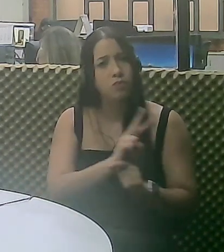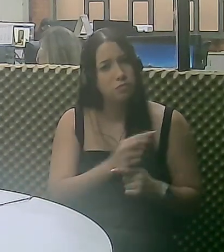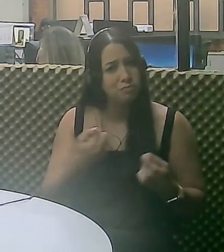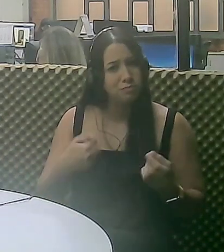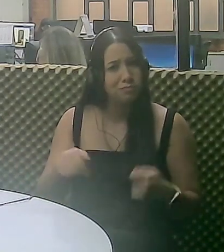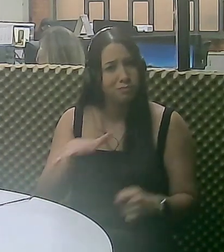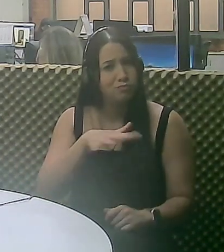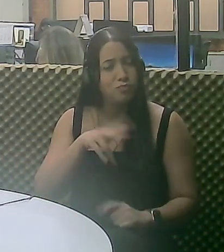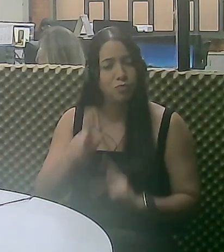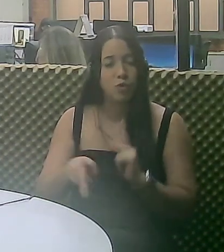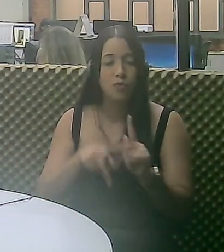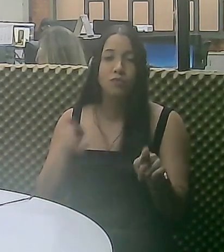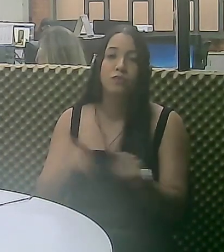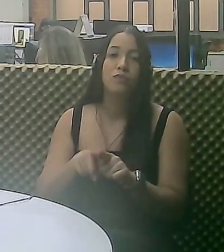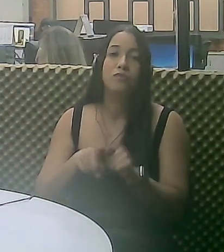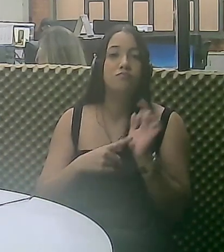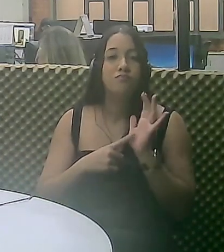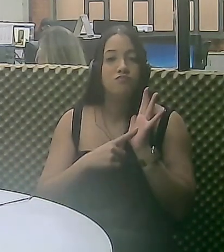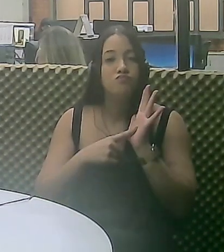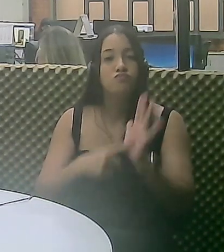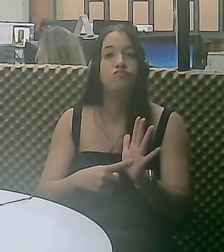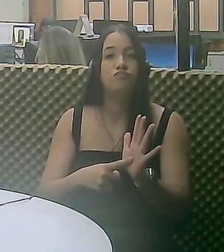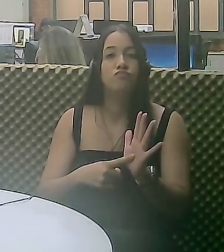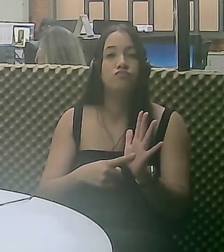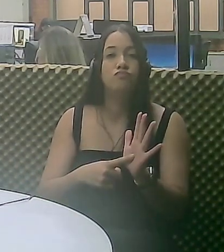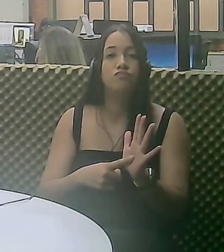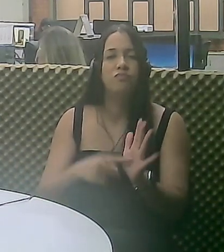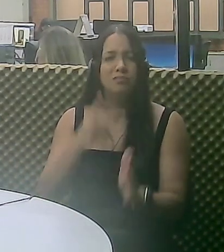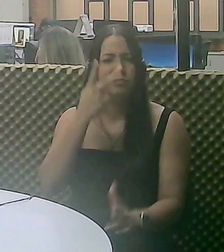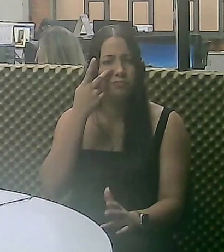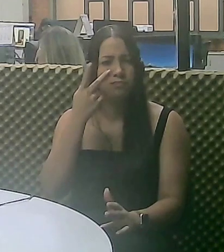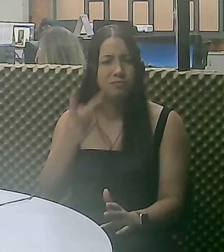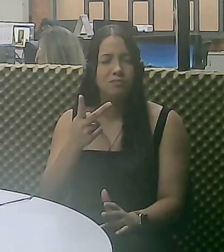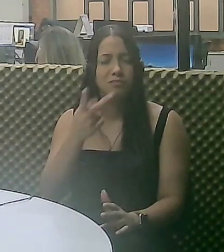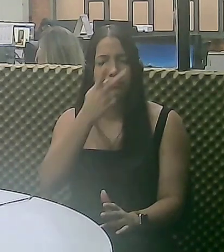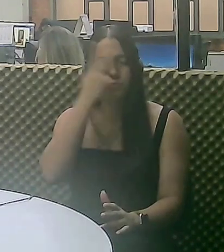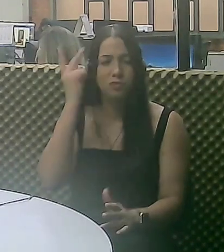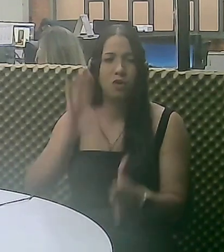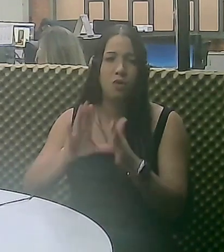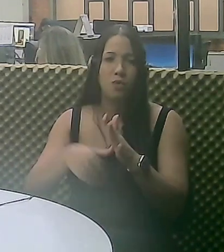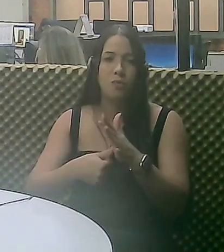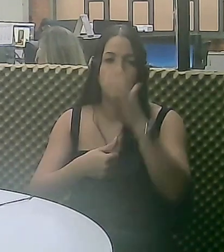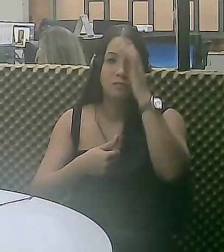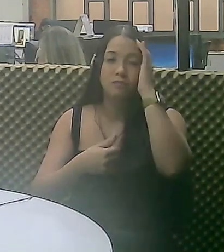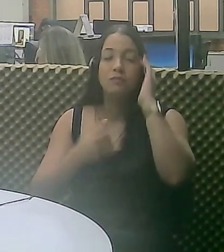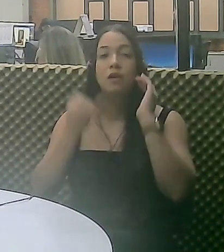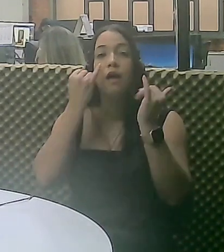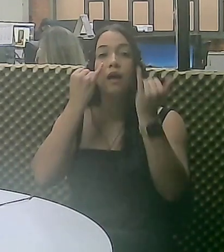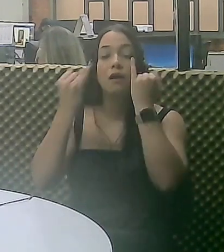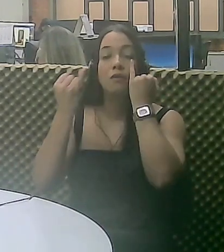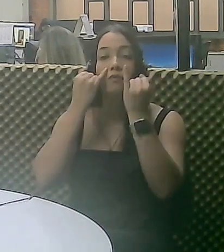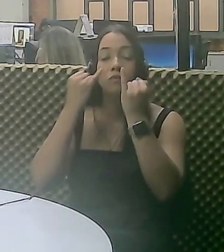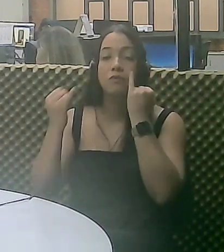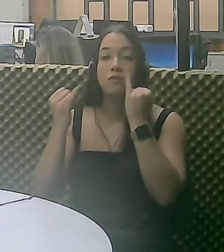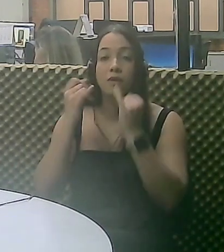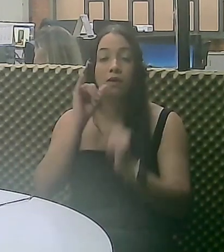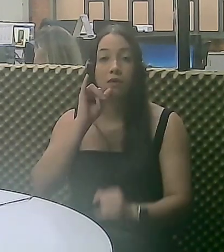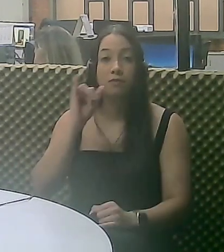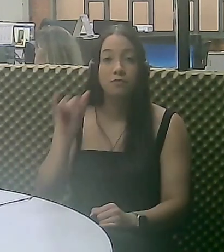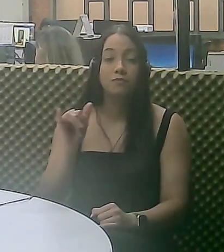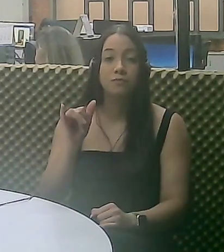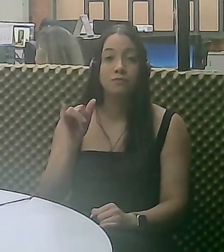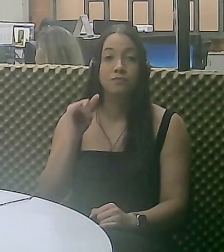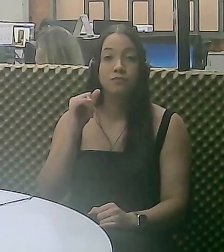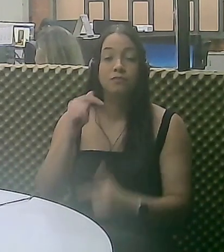a população também pode contribuir denunciando práticas de furto e vandalismo. As informações podem ser repassadas